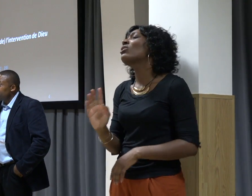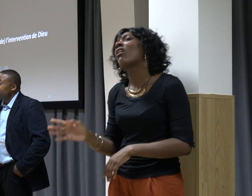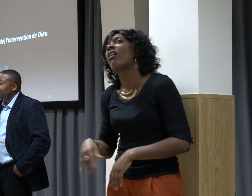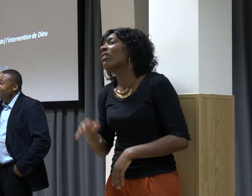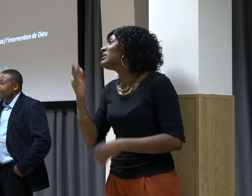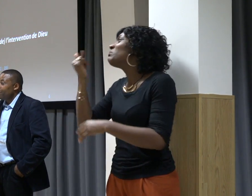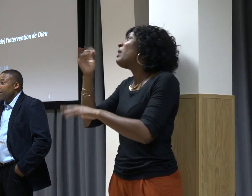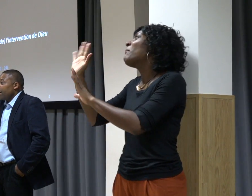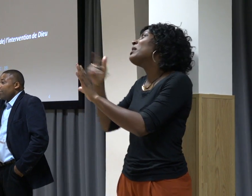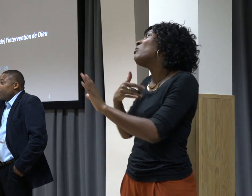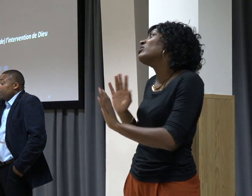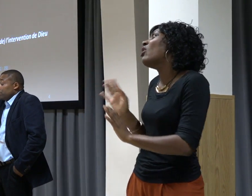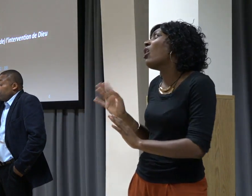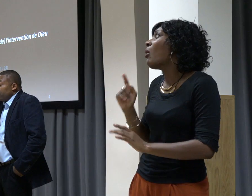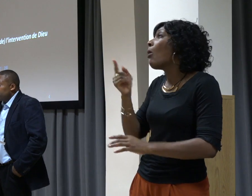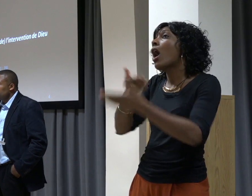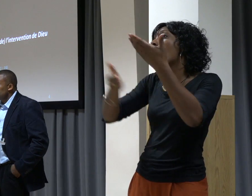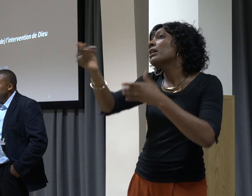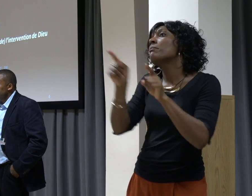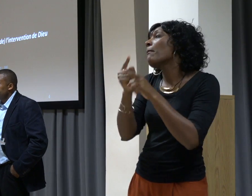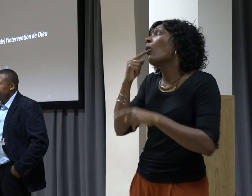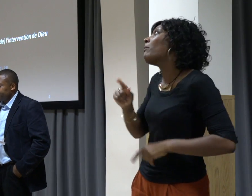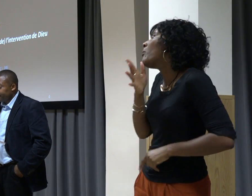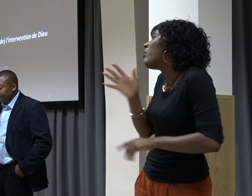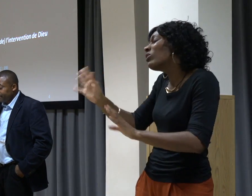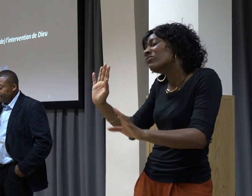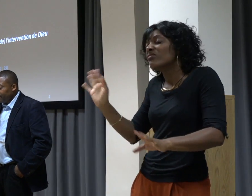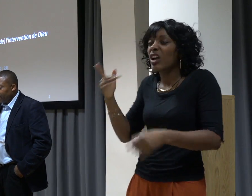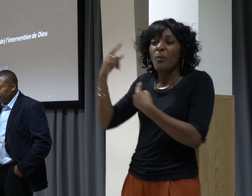raisonnable. Moi, à leur place, je ne le croirais pas du tout.